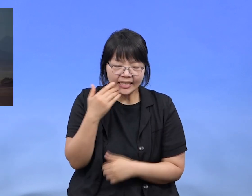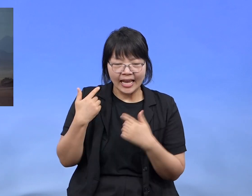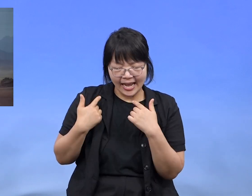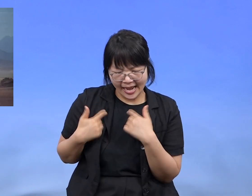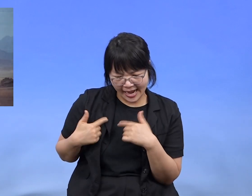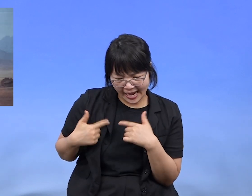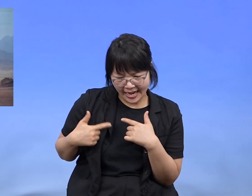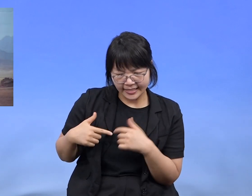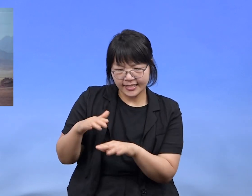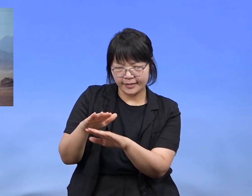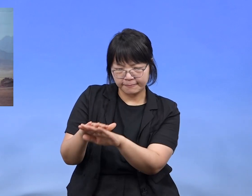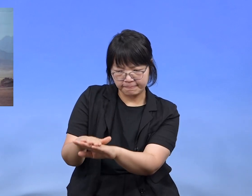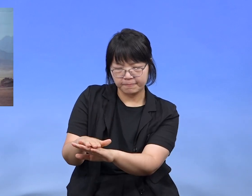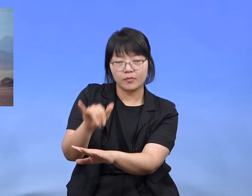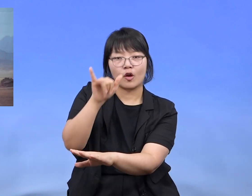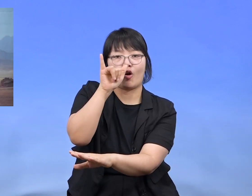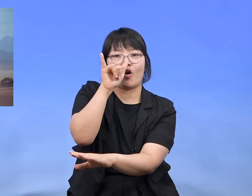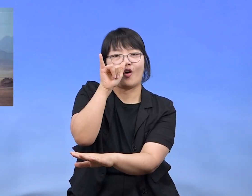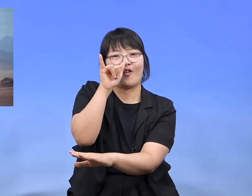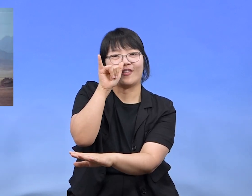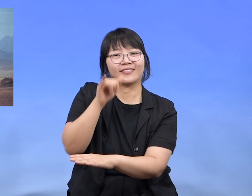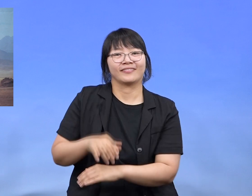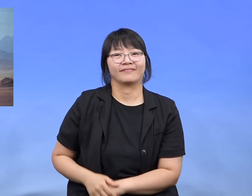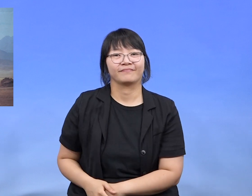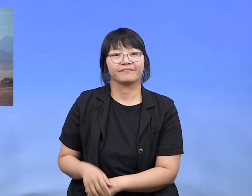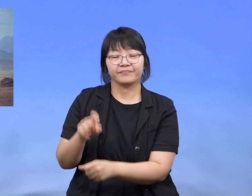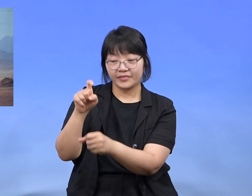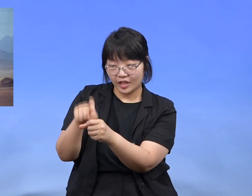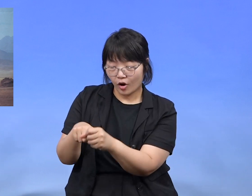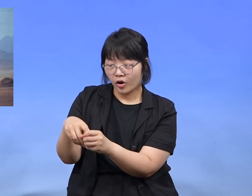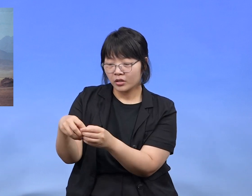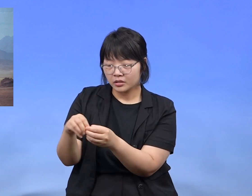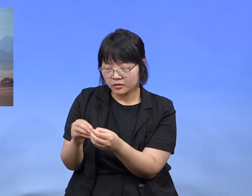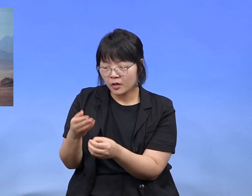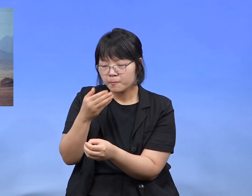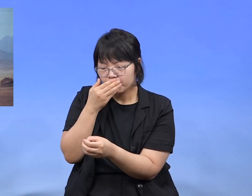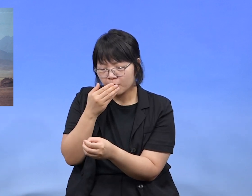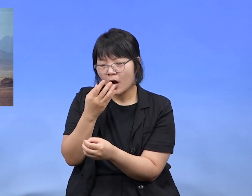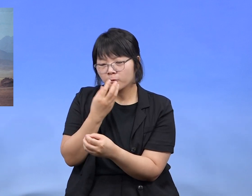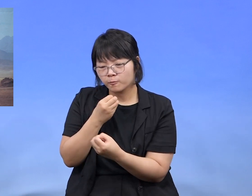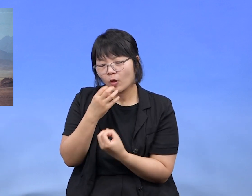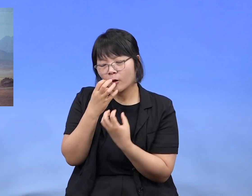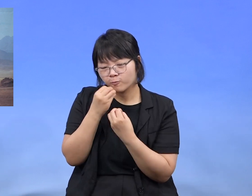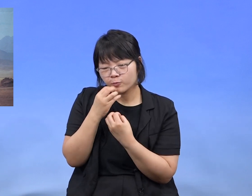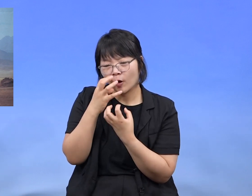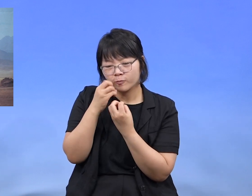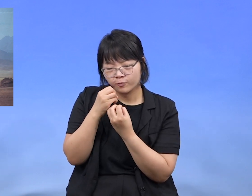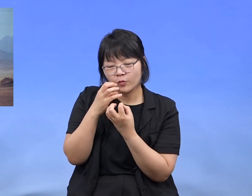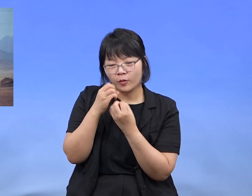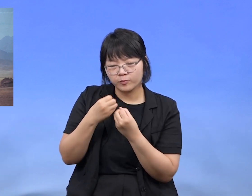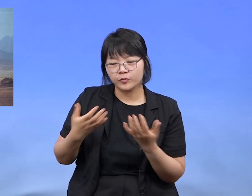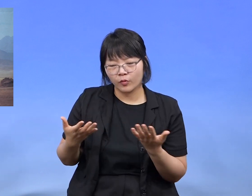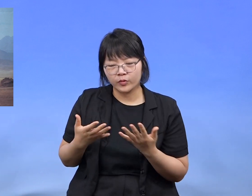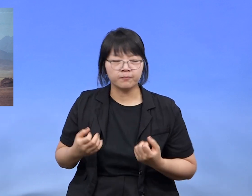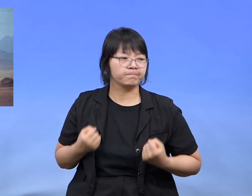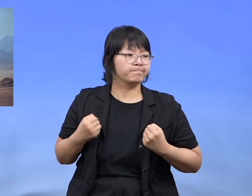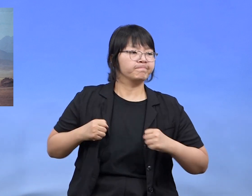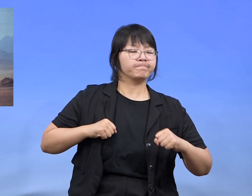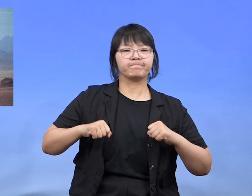예비되어 있었던 것입니다. 그 떡을 먹으면서 제사장들은 사역을 감당할 수가 있었던